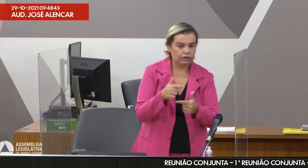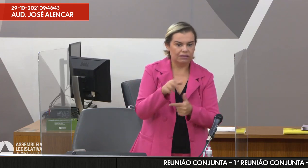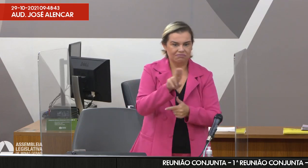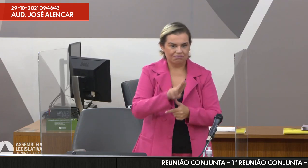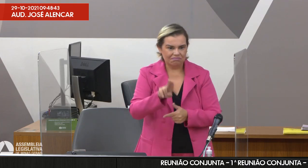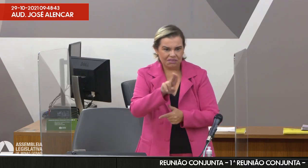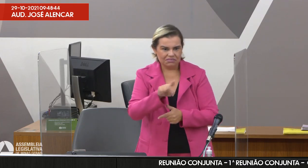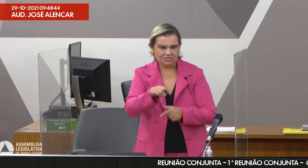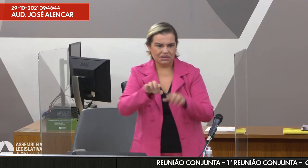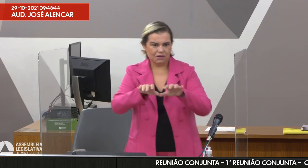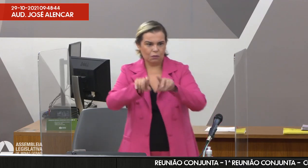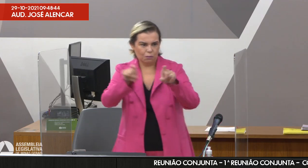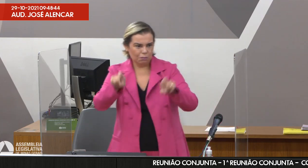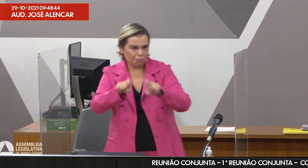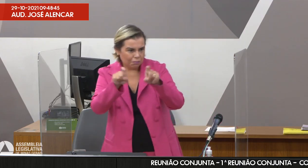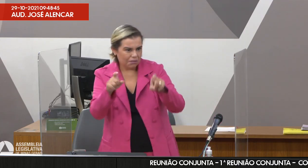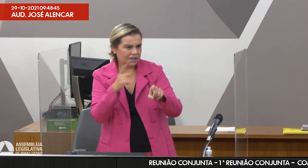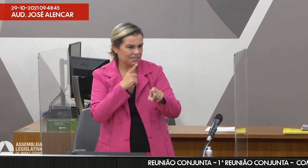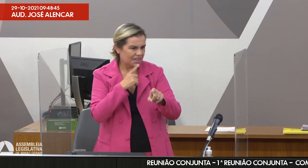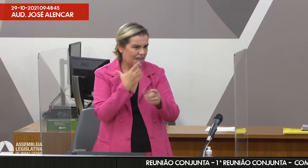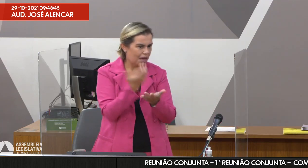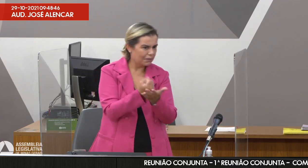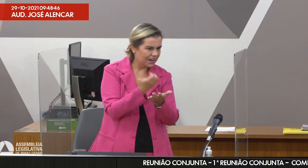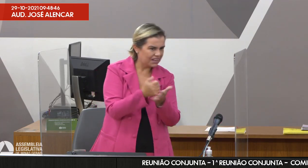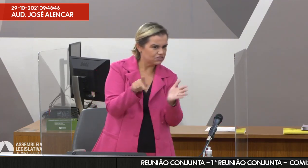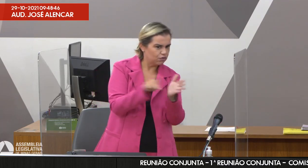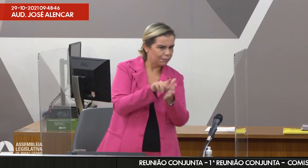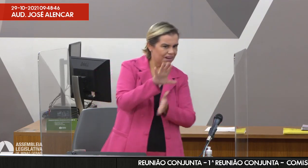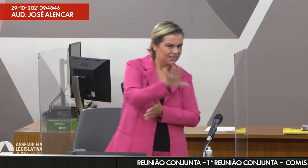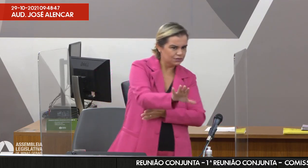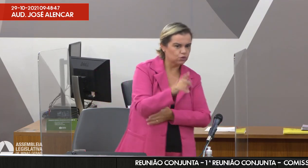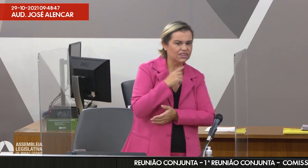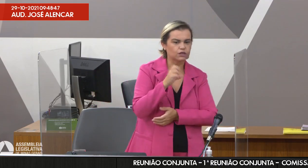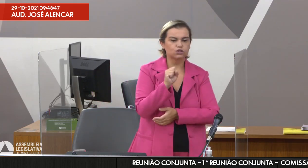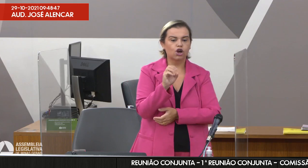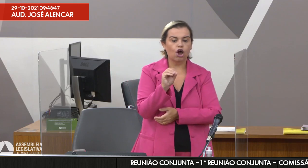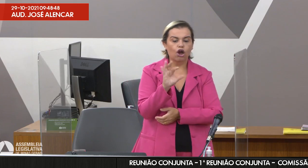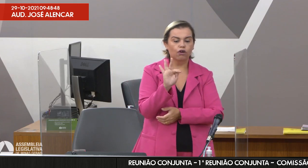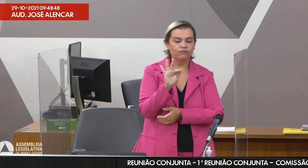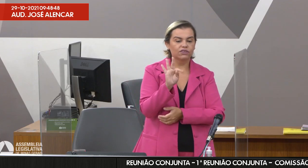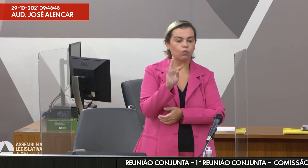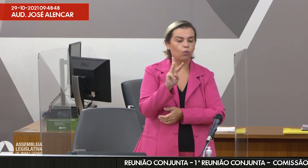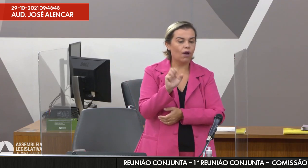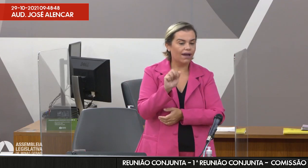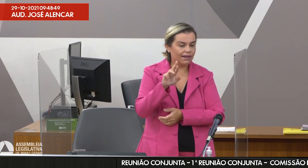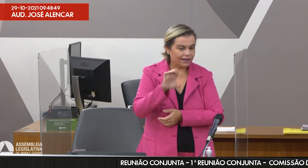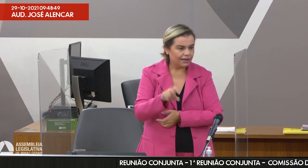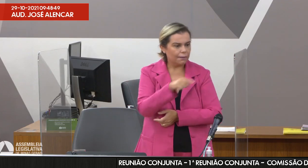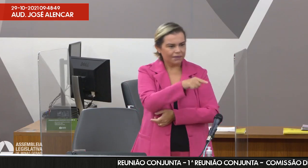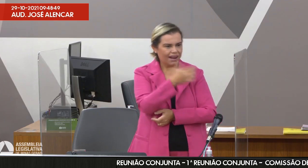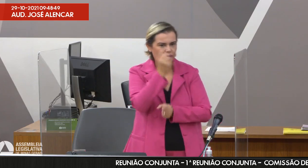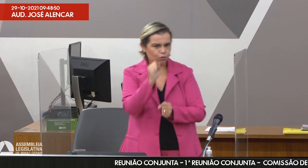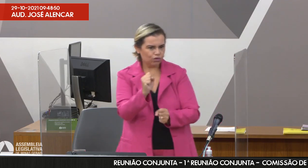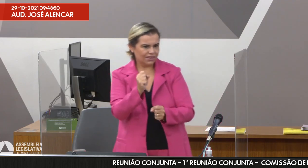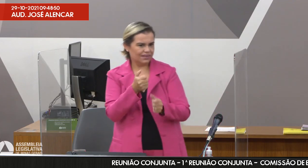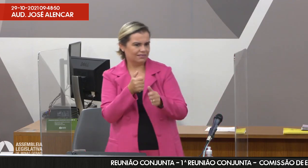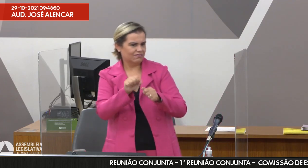adaptação ou de equipamentos necessários para pessoas cegas, As pessoas pensam, esse equipamento é muito